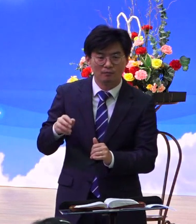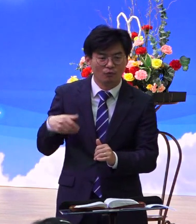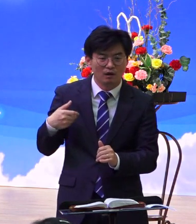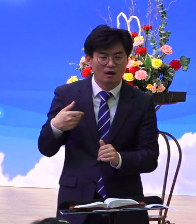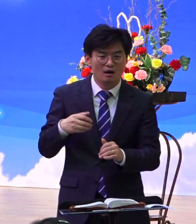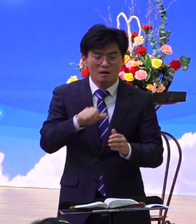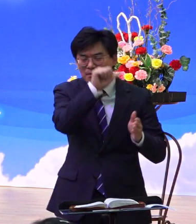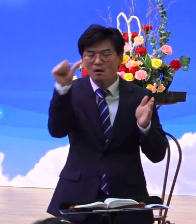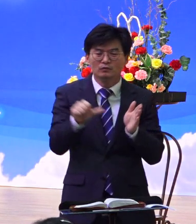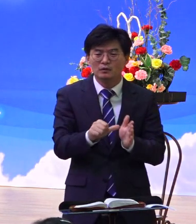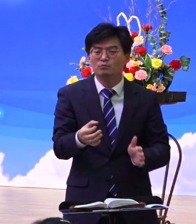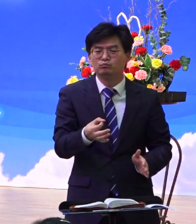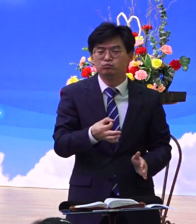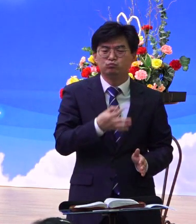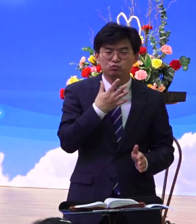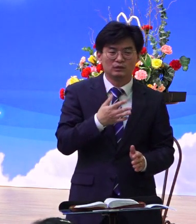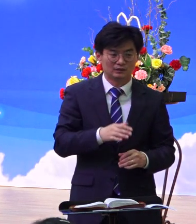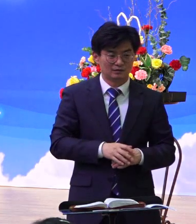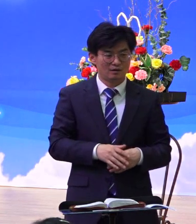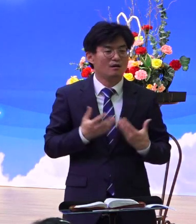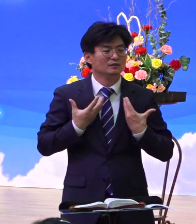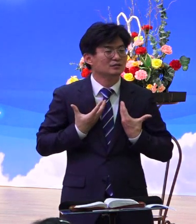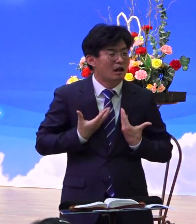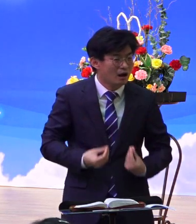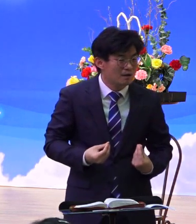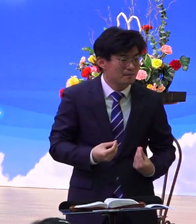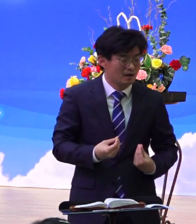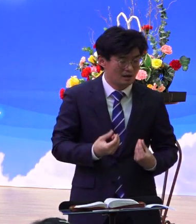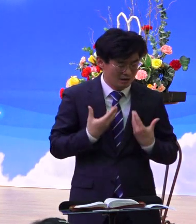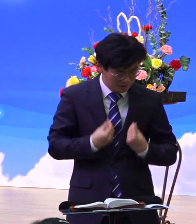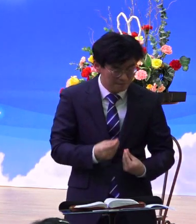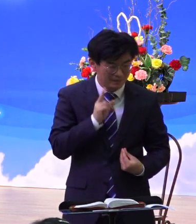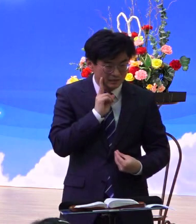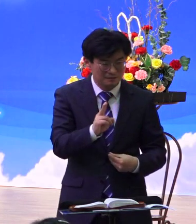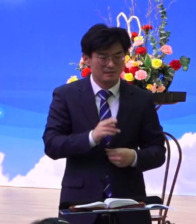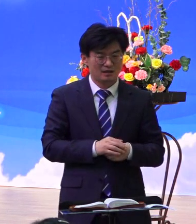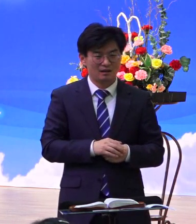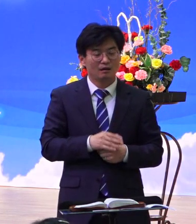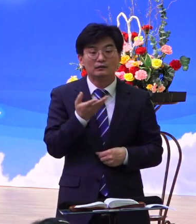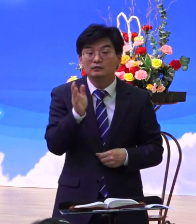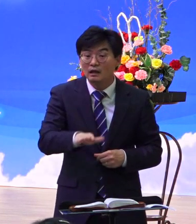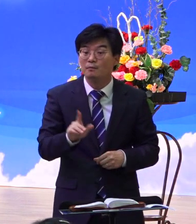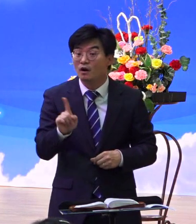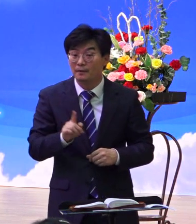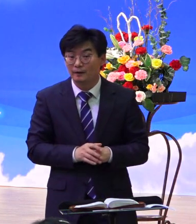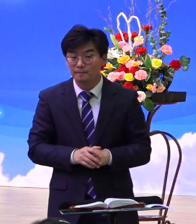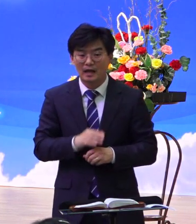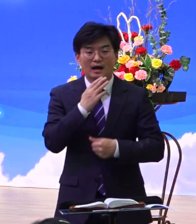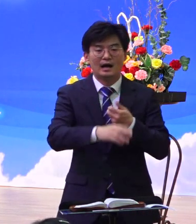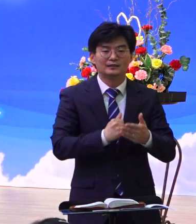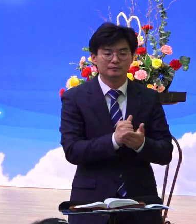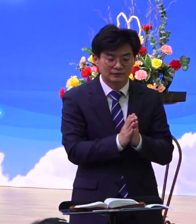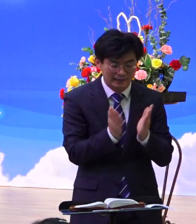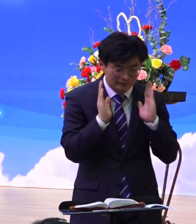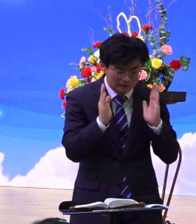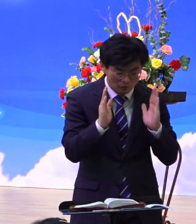그런 형편까지 그 절망적인 상황까지 갔었음에도 불구하고 그는 그 성경을